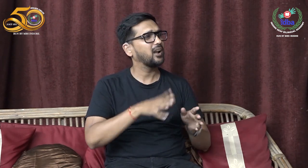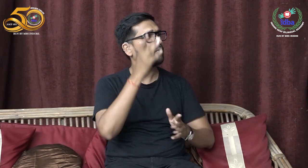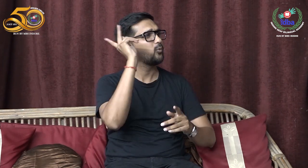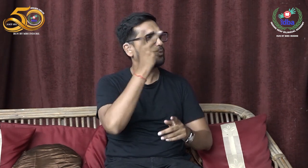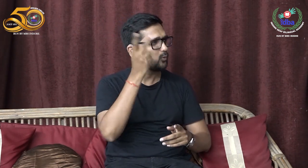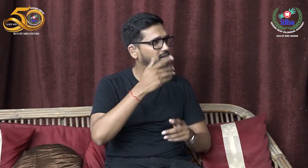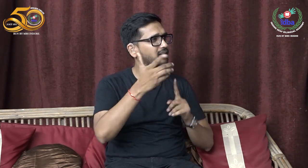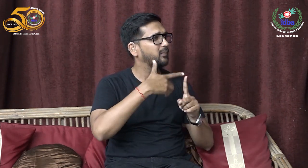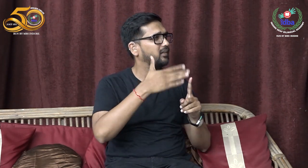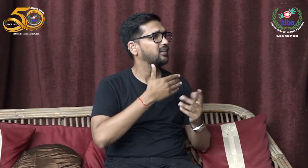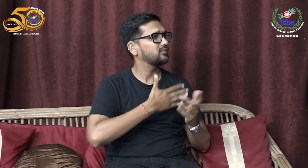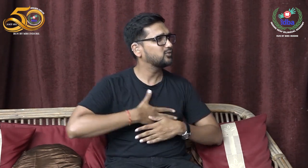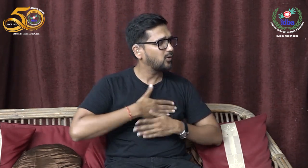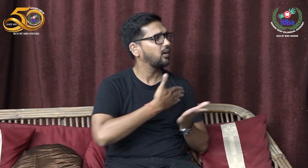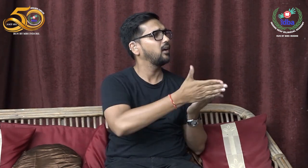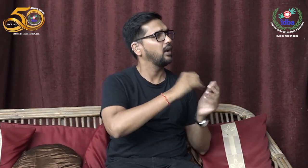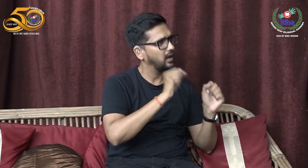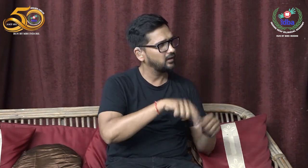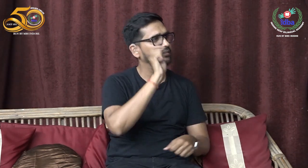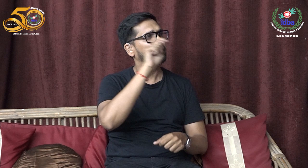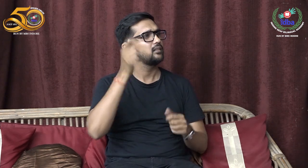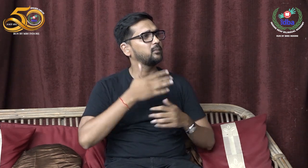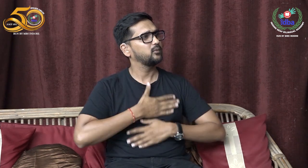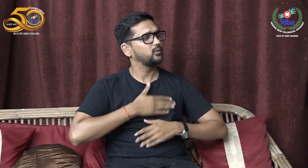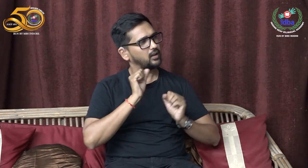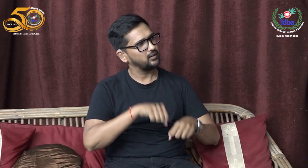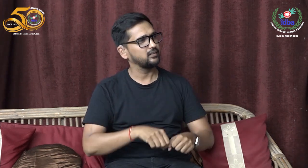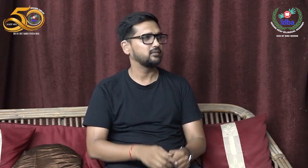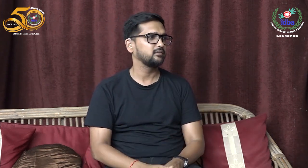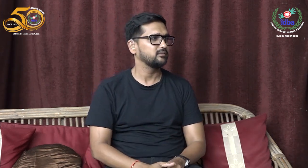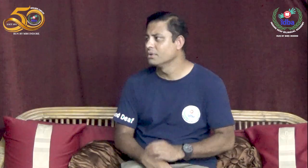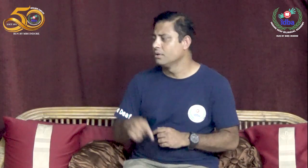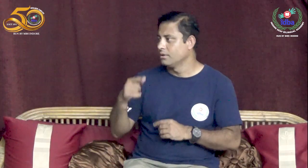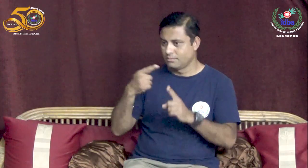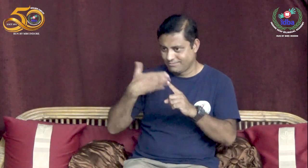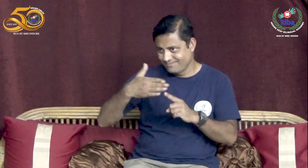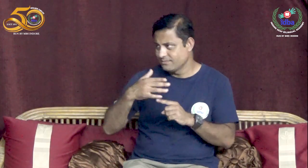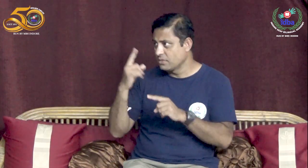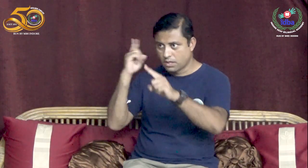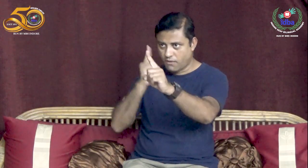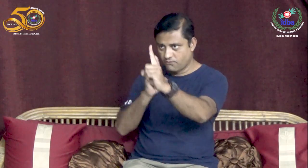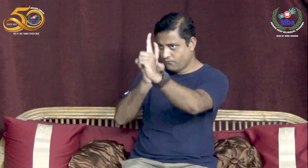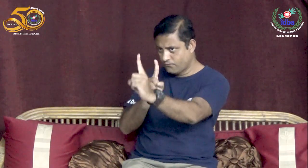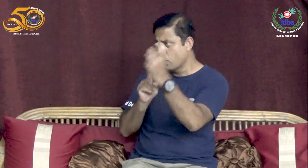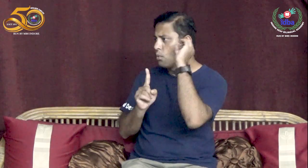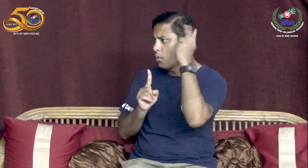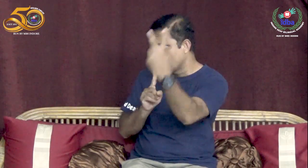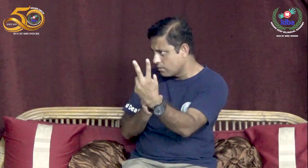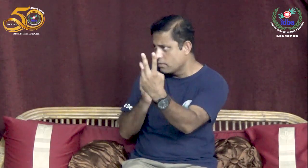जैसे कभी मैं बाहर जाता हूँ घूमने, तो ऐसे ही टेबल टेनिस खेल लेता हूँ, मैं बैडमिंटन खेल लेता हूँ, एन्जॉयमेंट के लिए खेल लेता हूँ। आप टेबल टेनिस खेलते हैं क्या